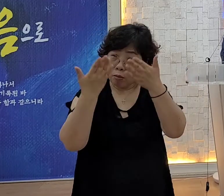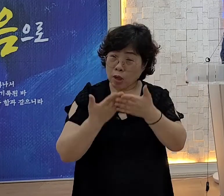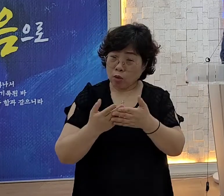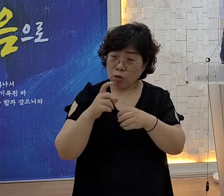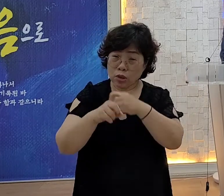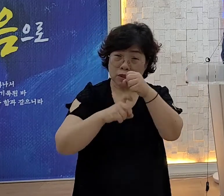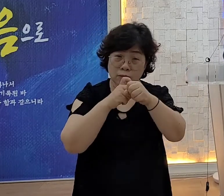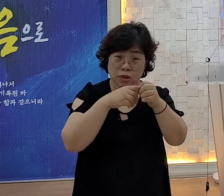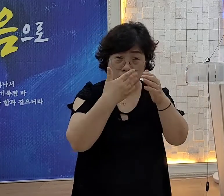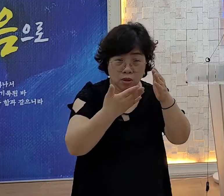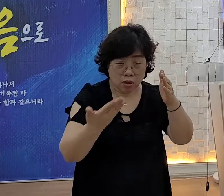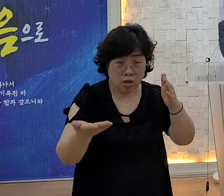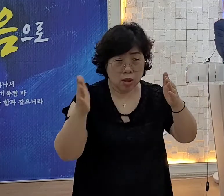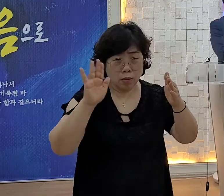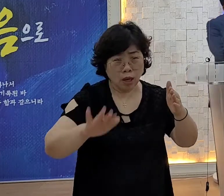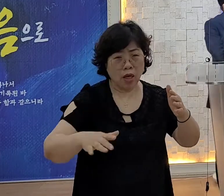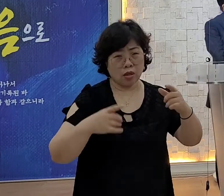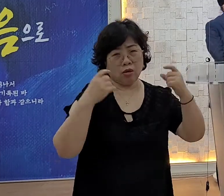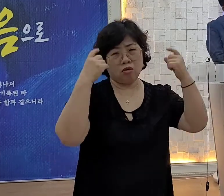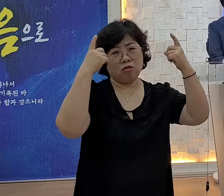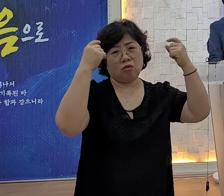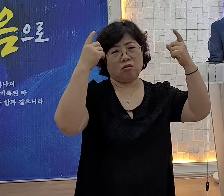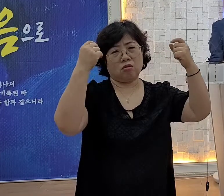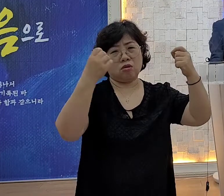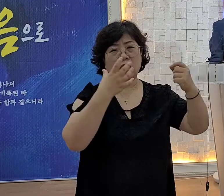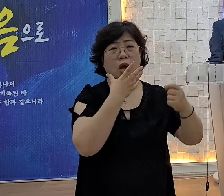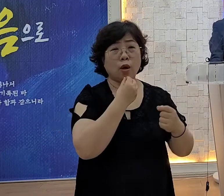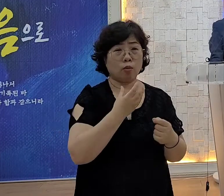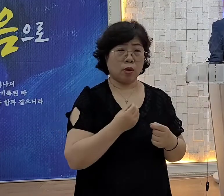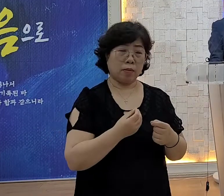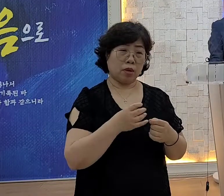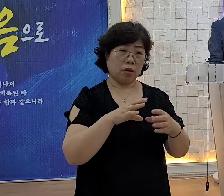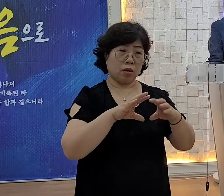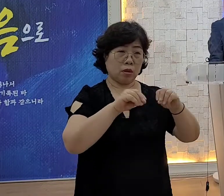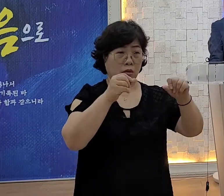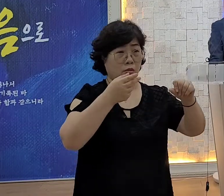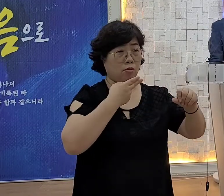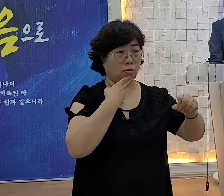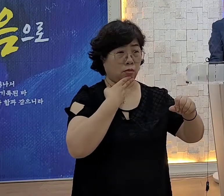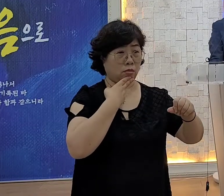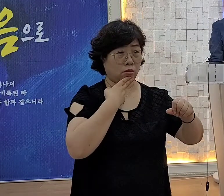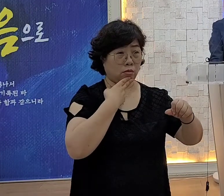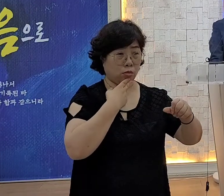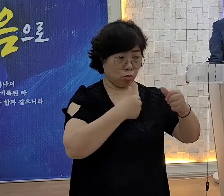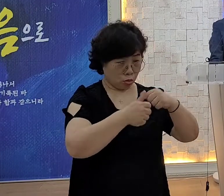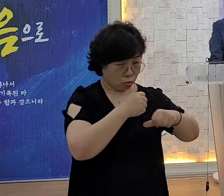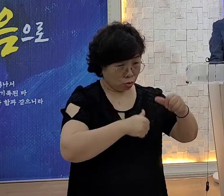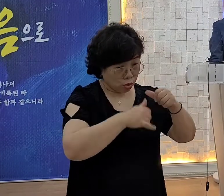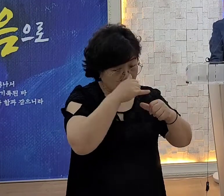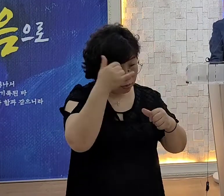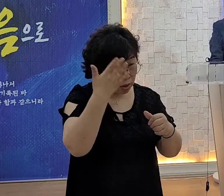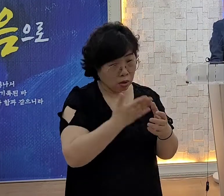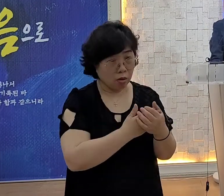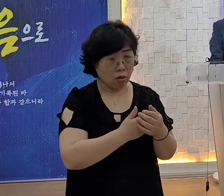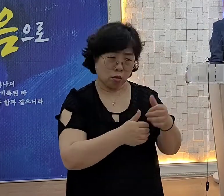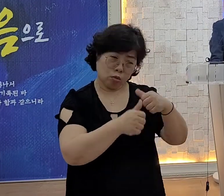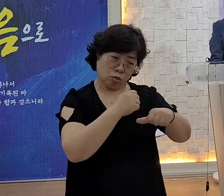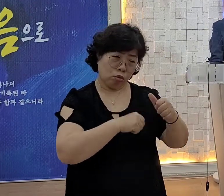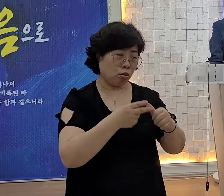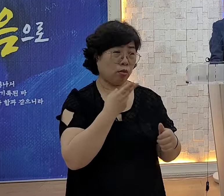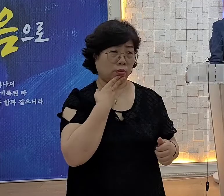10년이 지났는데 지금 아브라함에게는 땅이 한 평도 없어요. 그러면 후손은 있습니까? 후손도